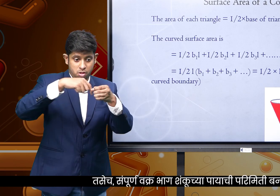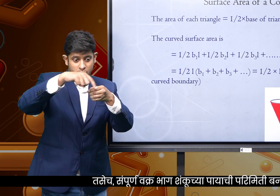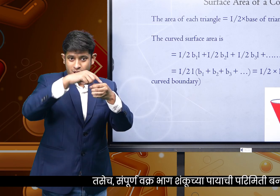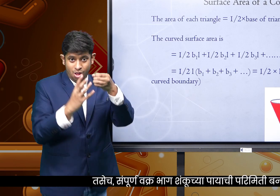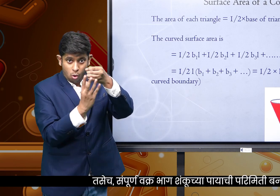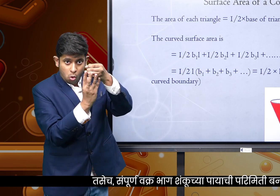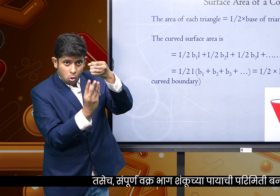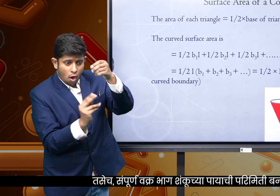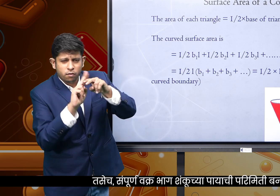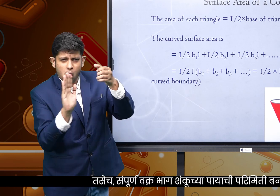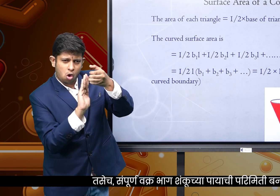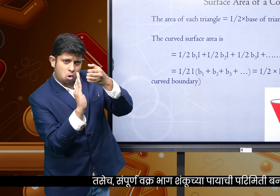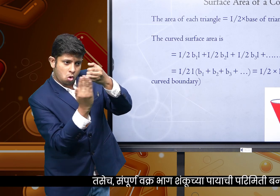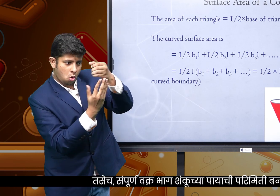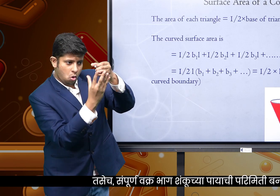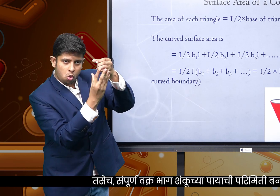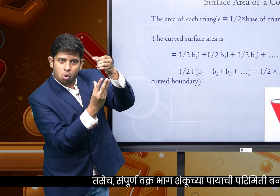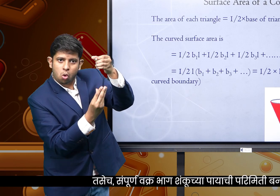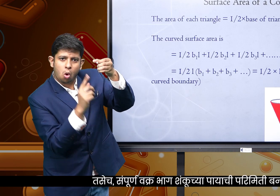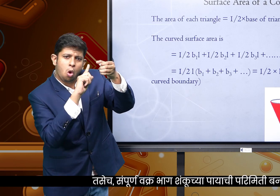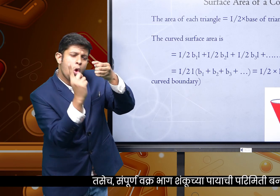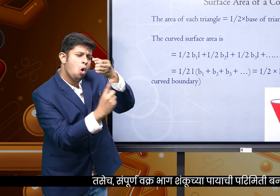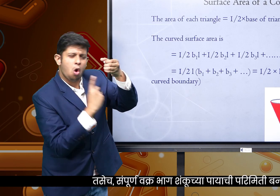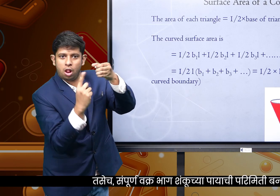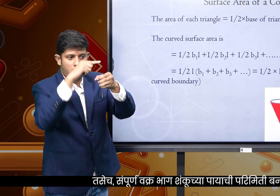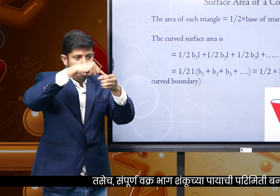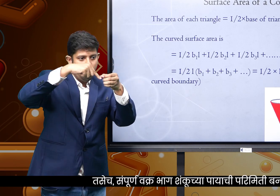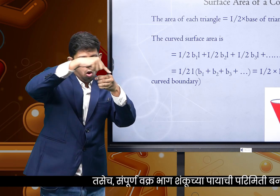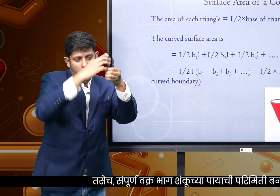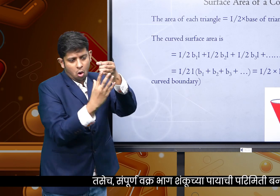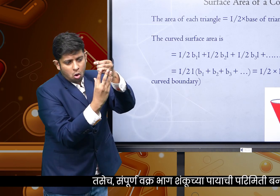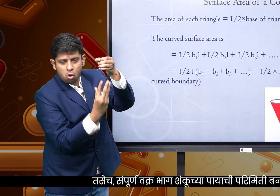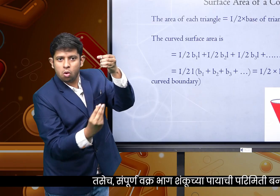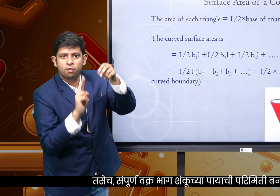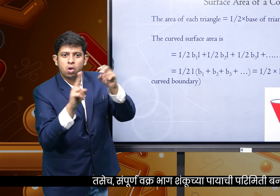तसेच संपूर्ण वक्र भाग शंकूच्या पायाची परिमिती बनवतो.